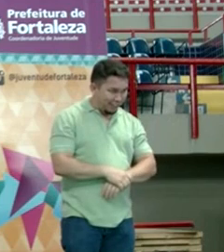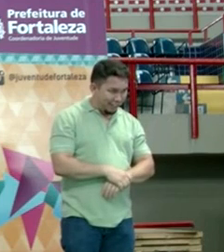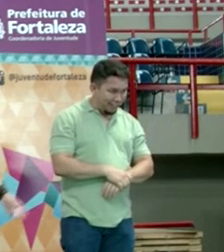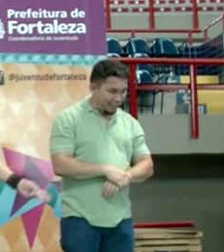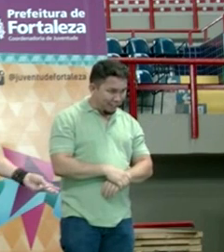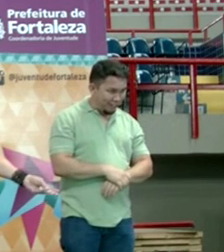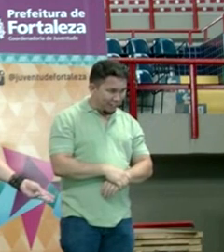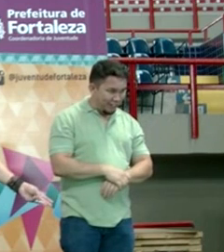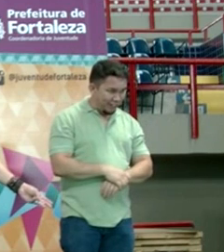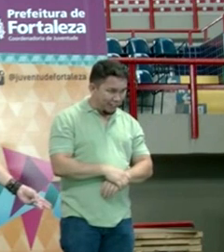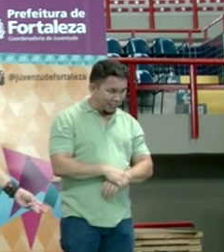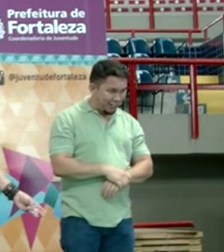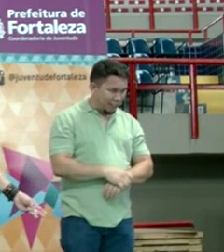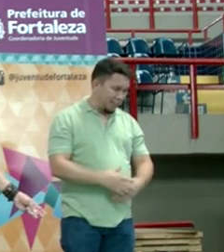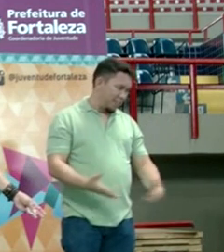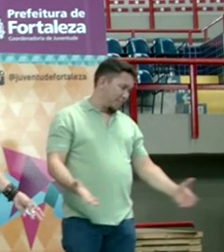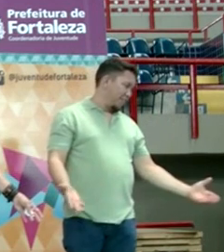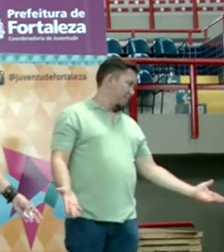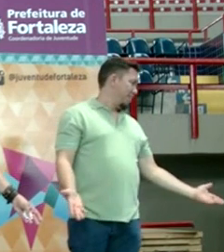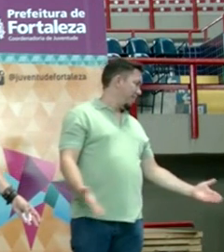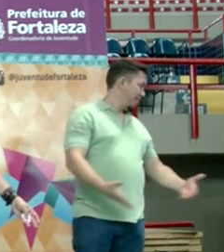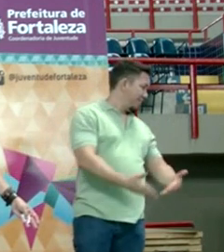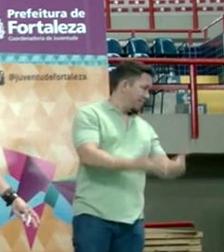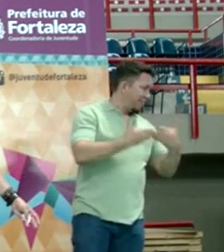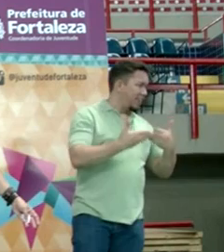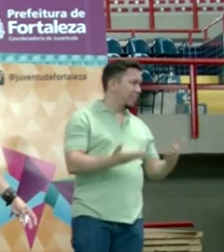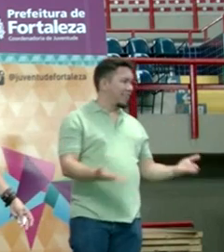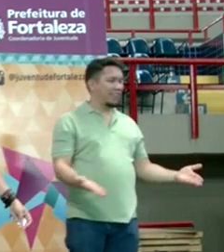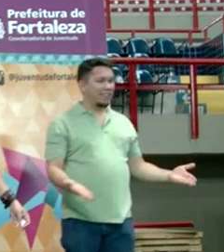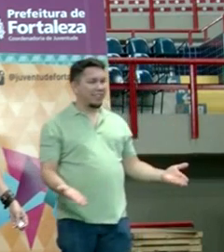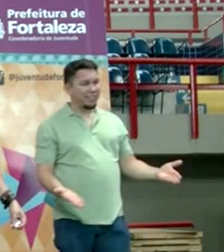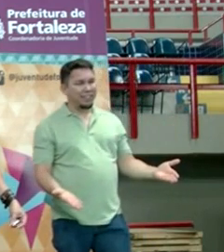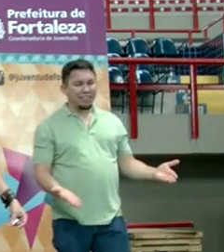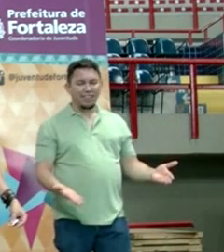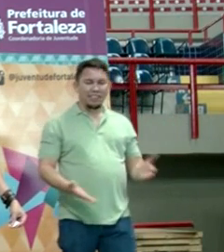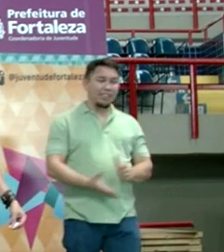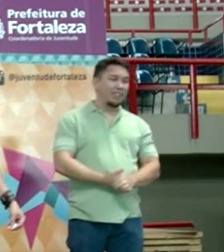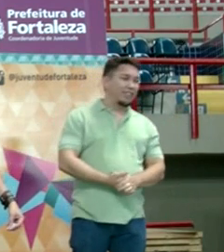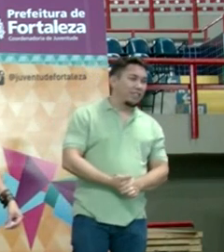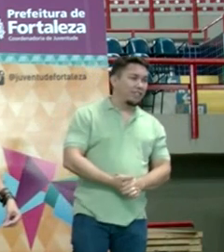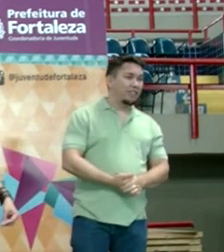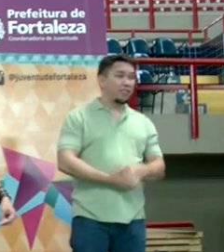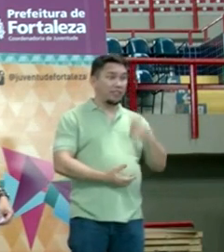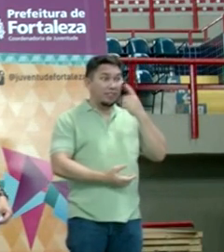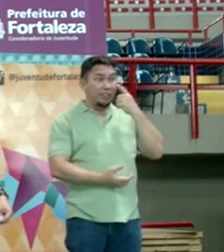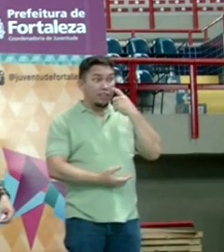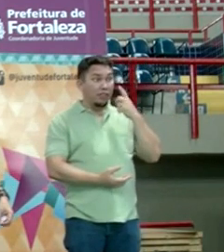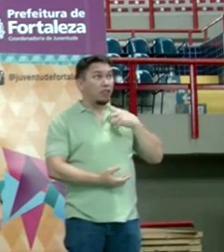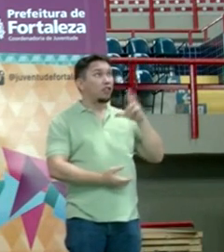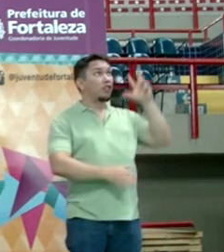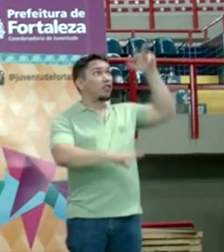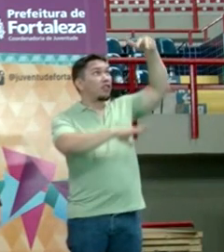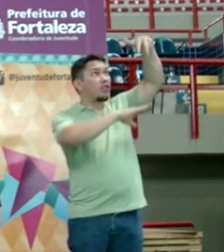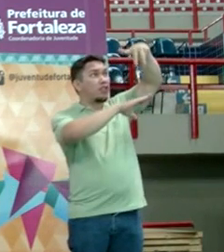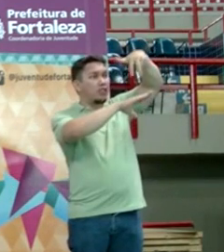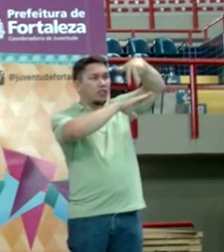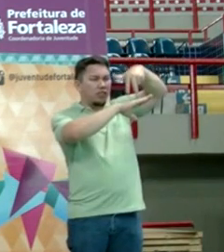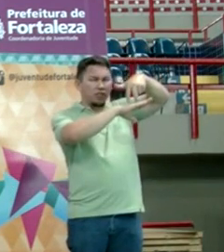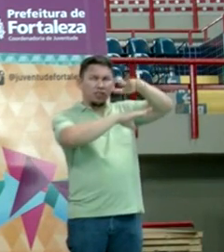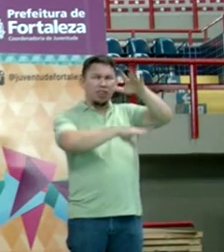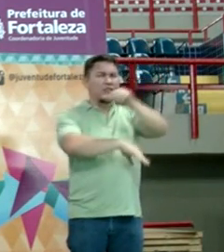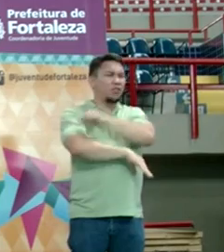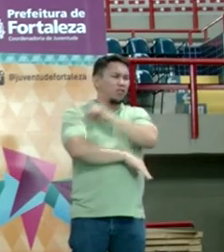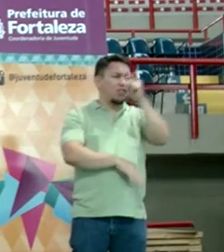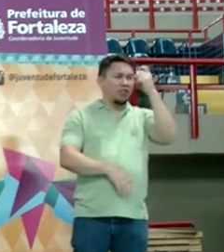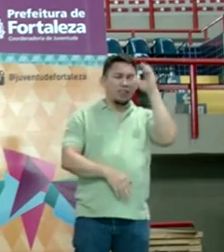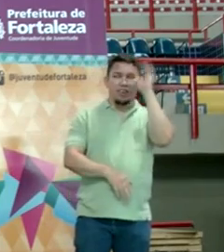Tá? Pelo amor de... Tá certo? E outra coisa, quem é que diz que quando o cara chega, aí teve um aluno que disse assim,